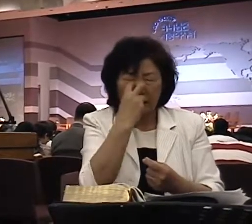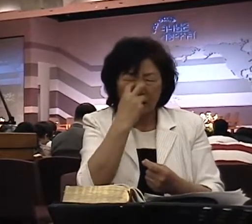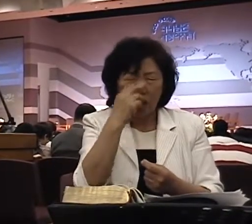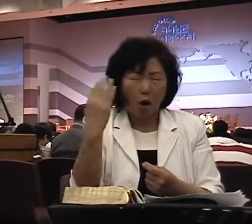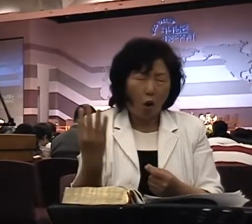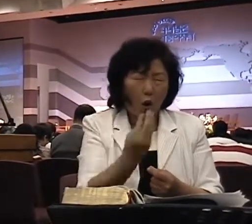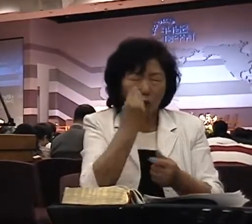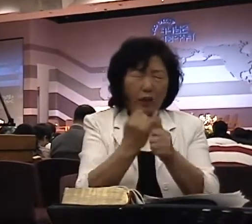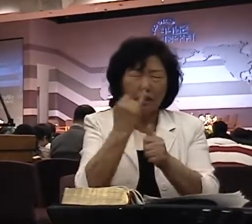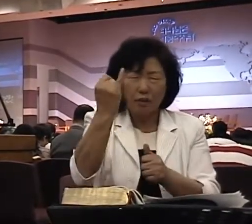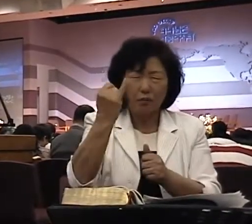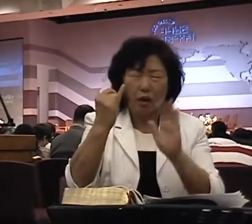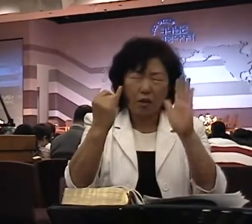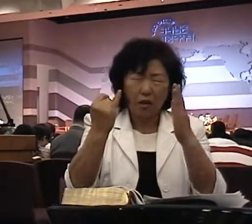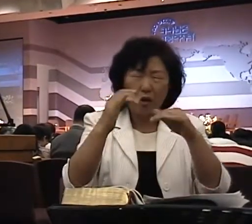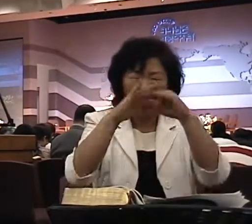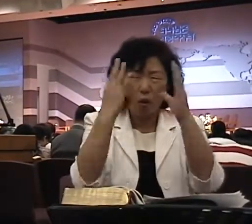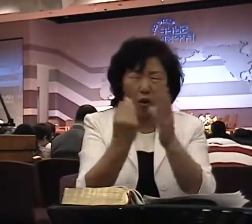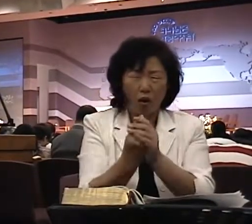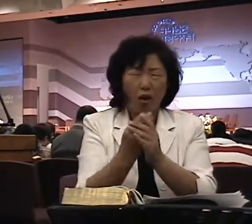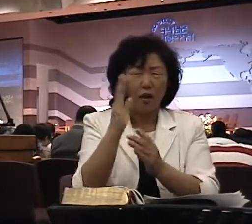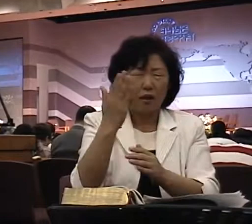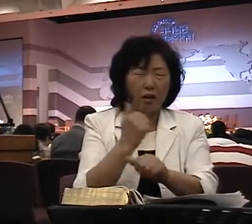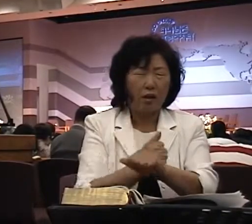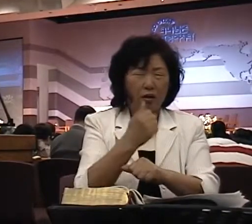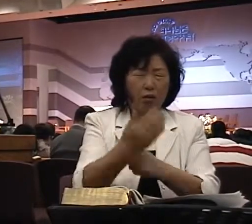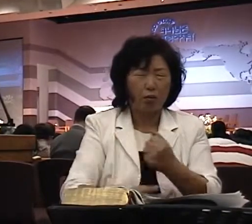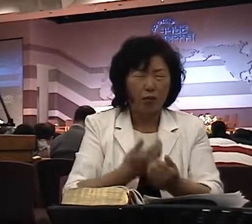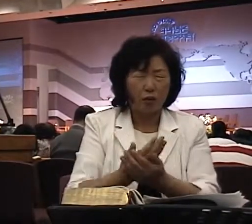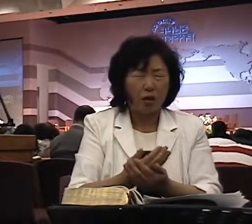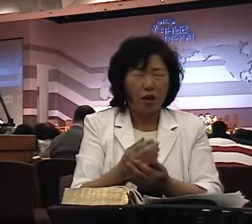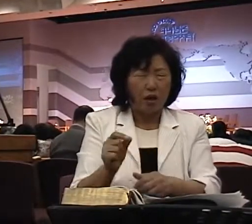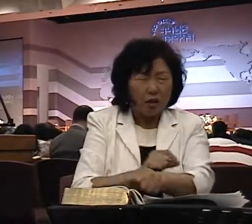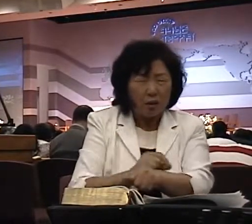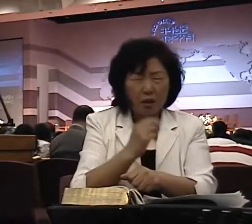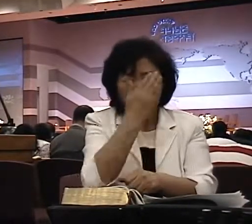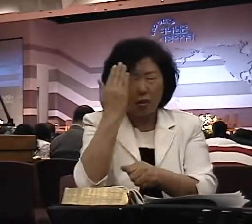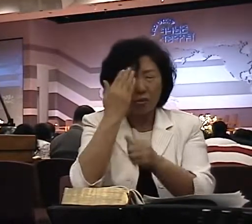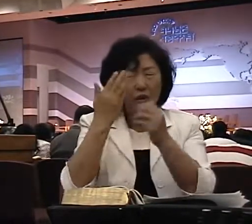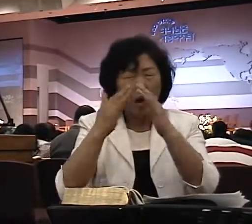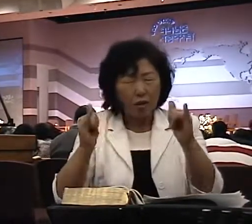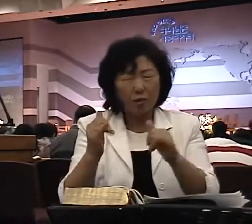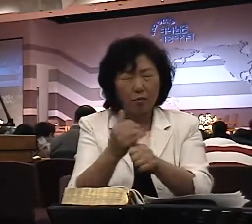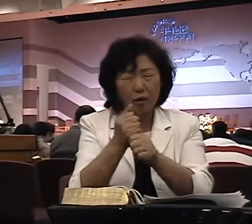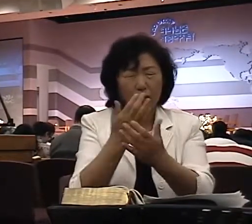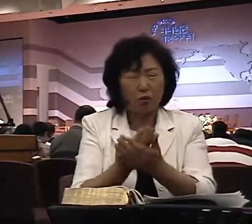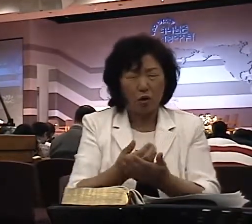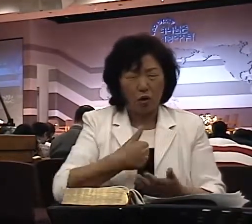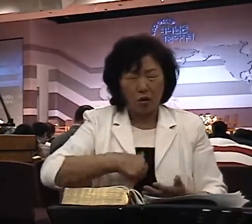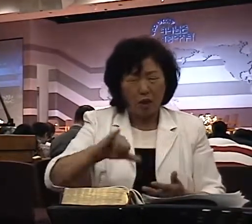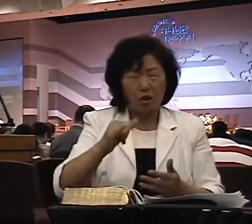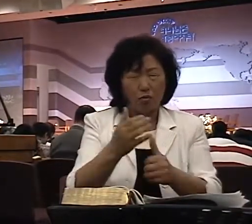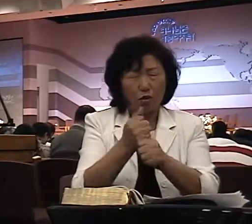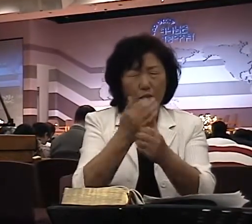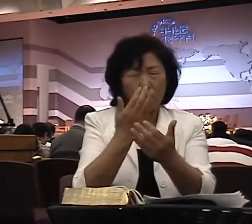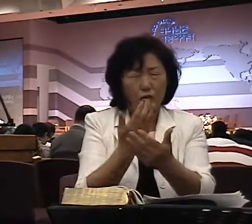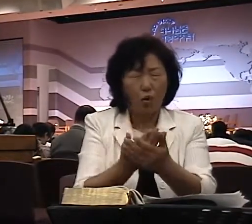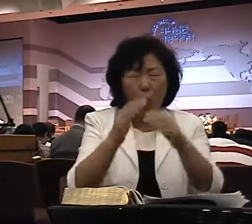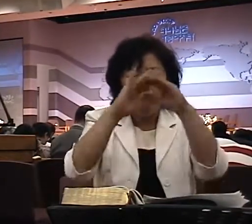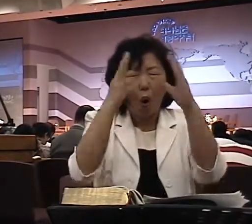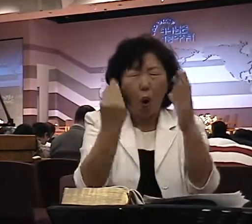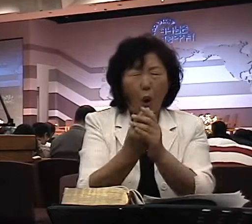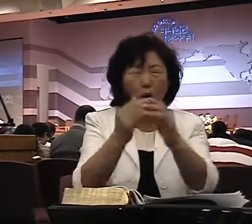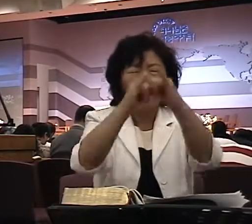있는 저희들 모두가 되게 하여 주시옵소서. 우리 교회 특별히 젊은이들 붙잡아 주시옵시고 우리 자녀들 붙잡아 주시어서